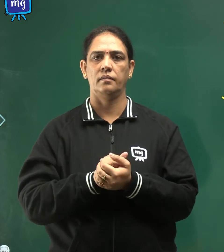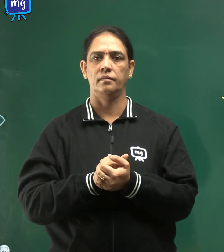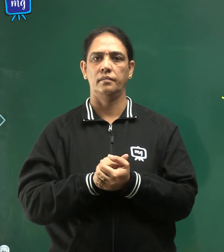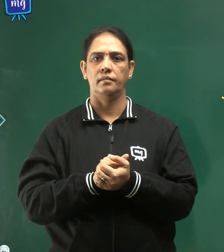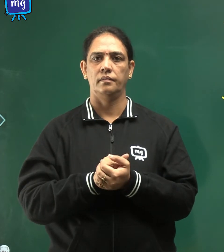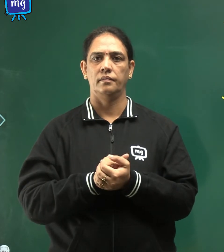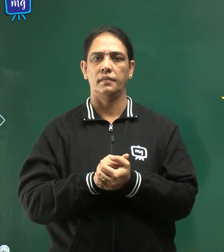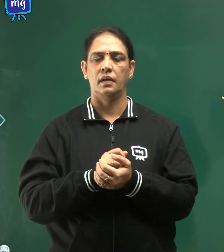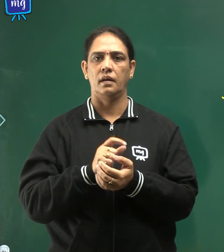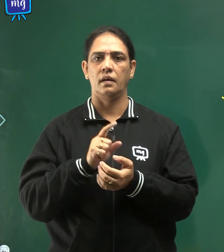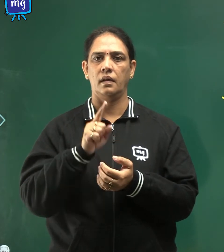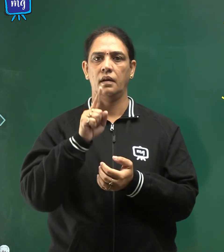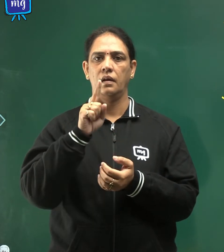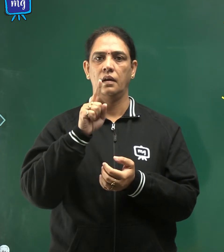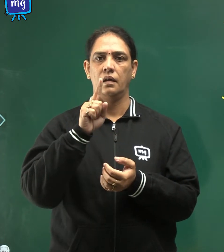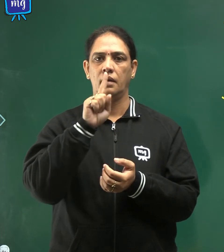11 गुणा 13